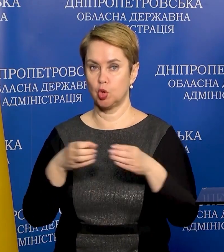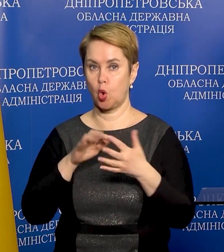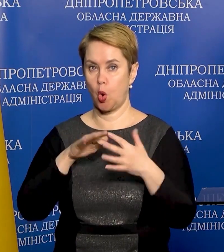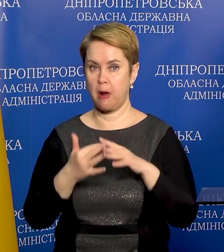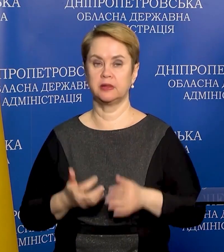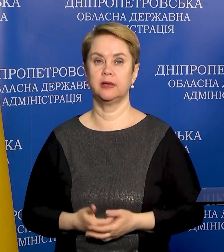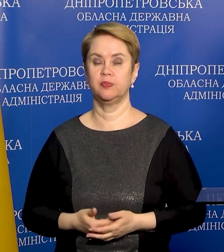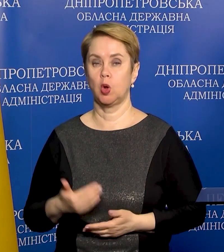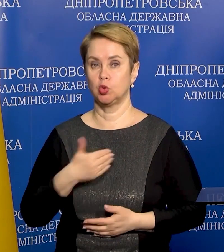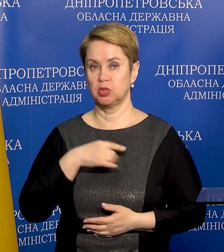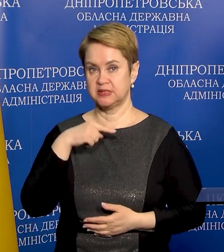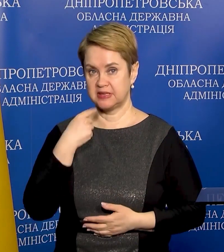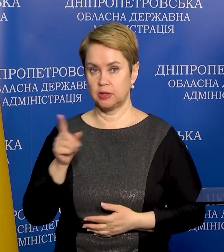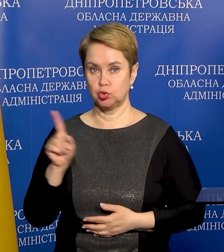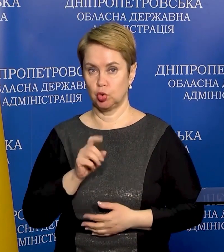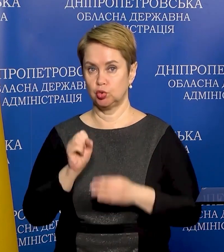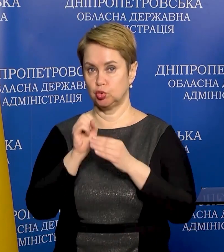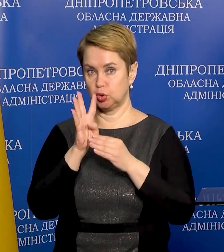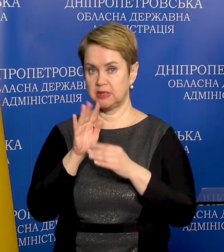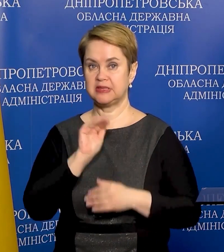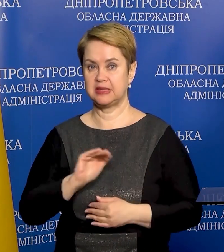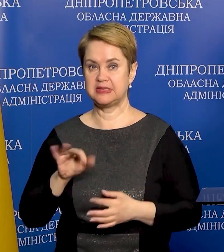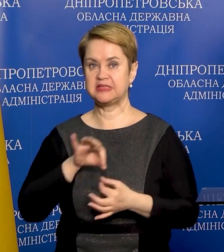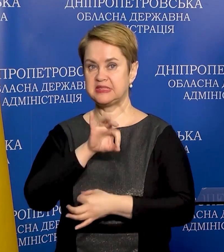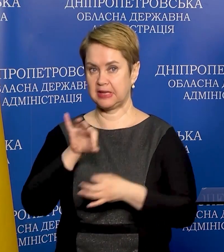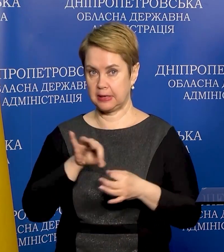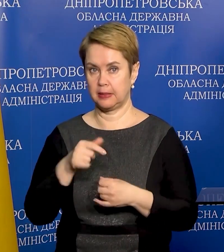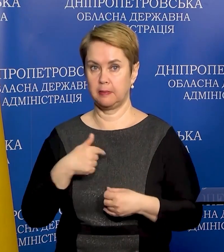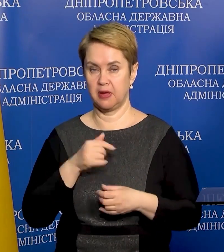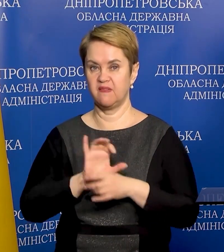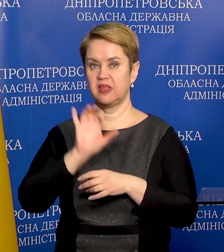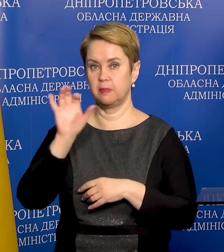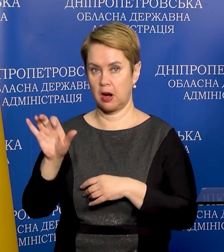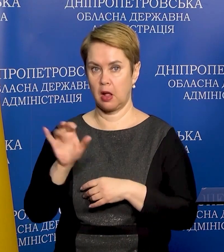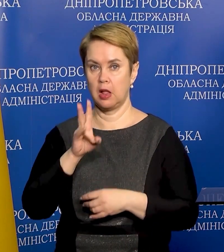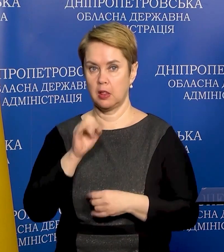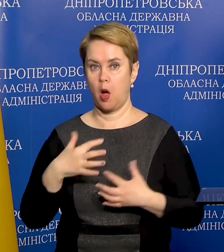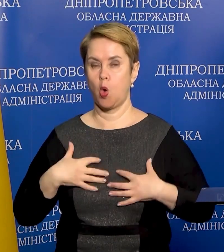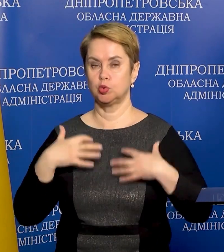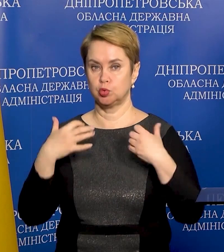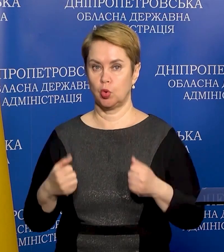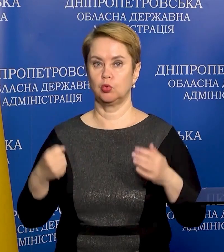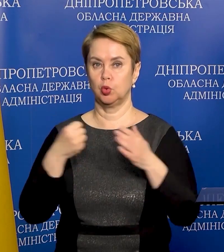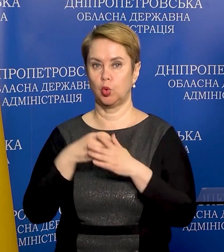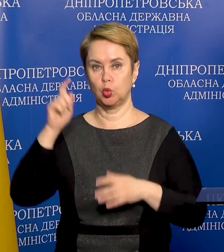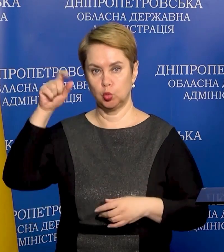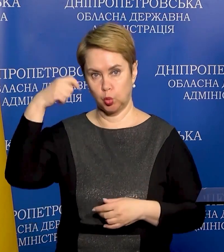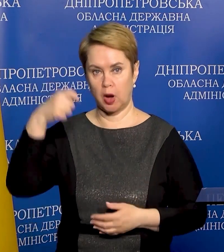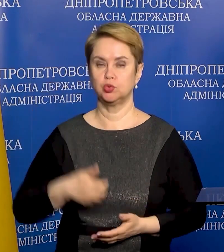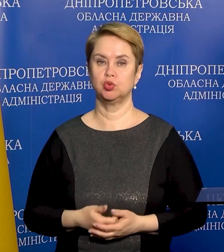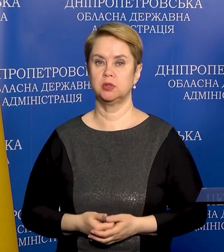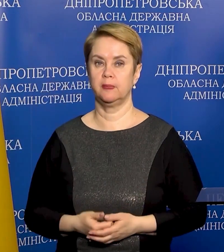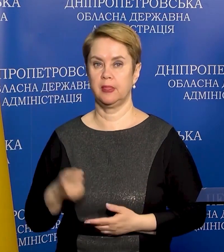громади. Також хочу зазначити, що 14 дітей-сиріт ми відправили на оздоровлення до